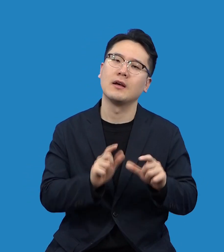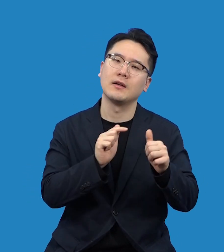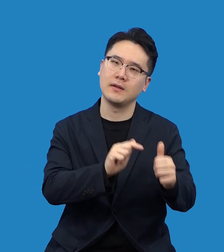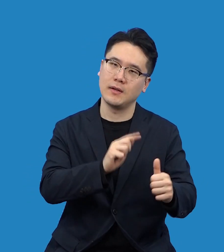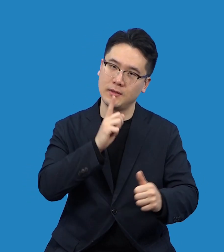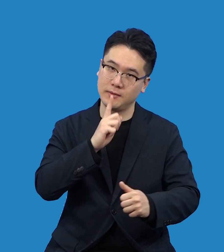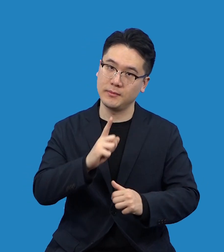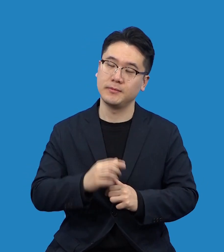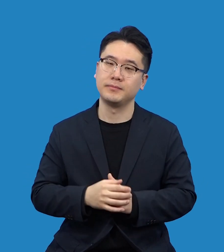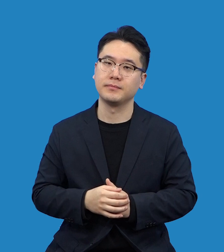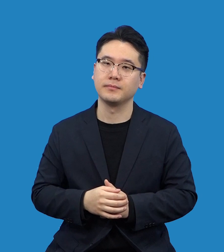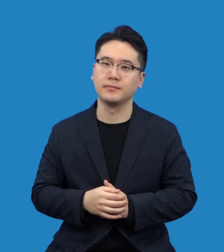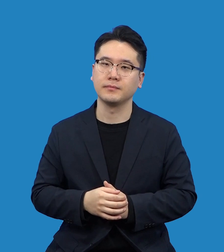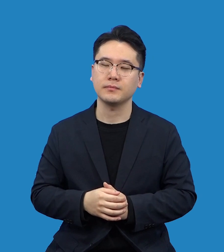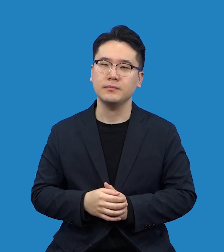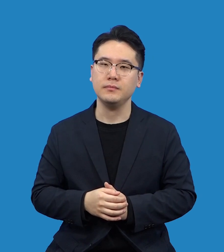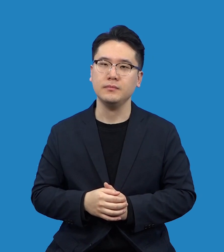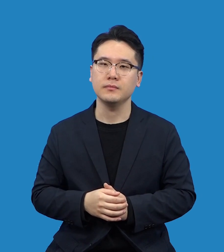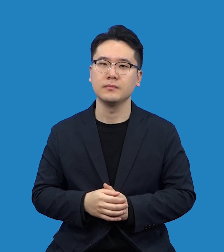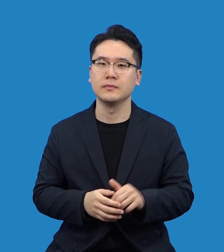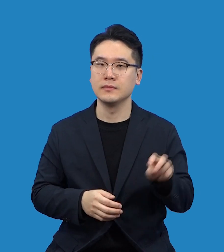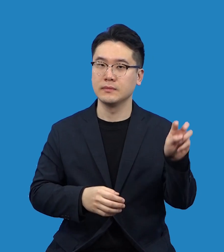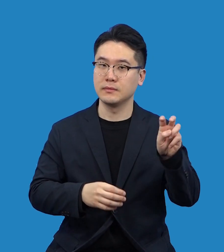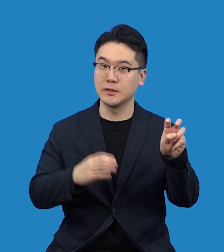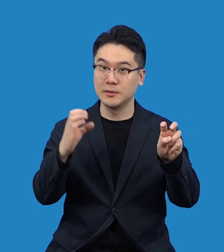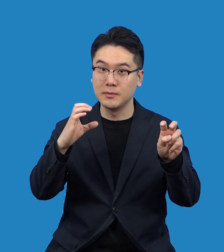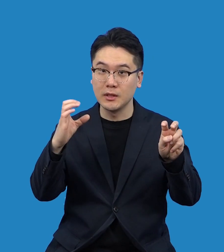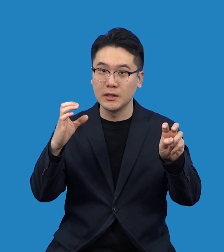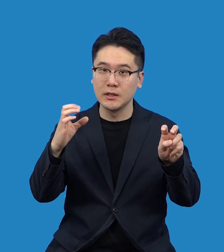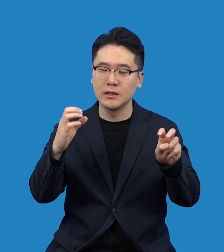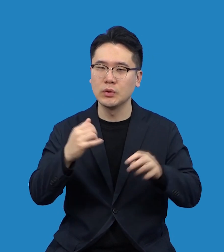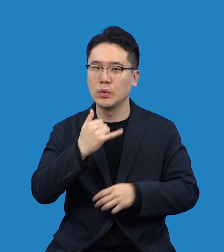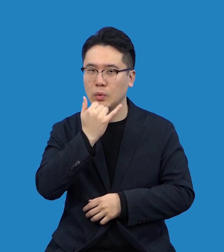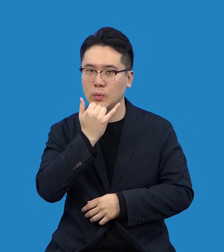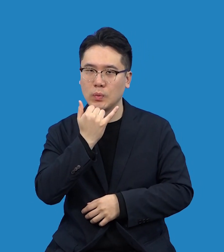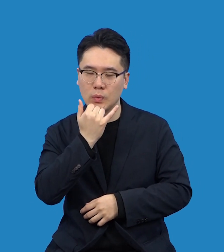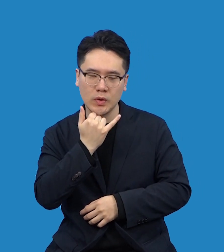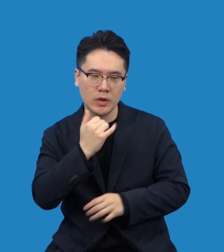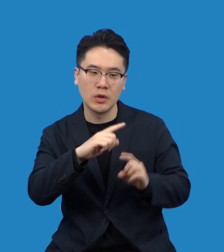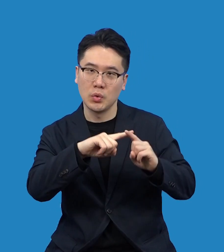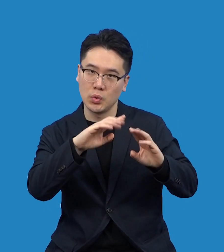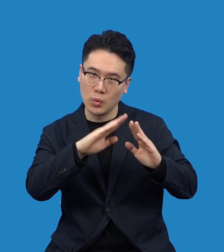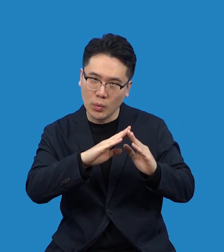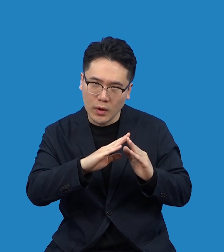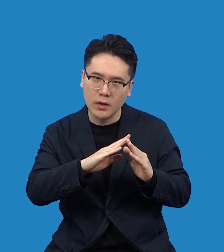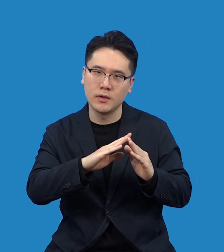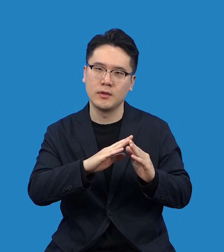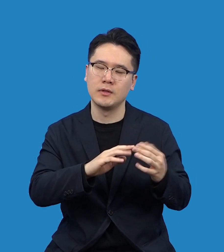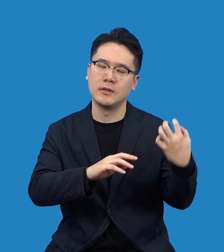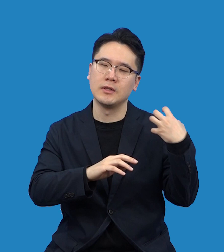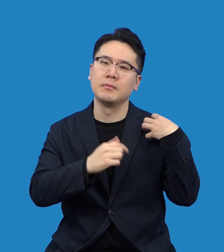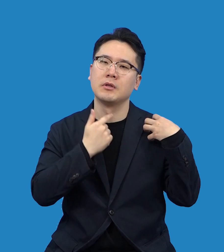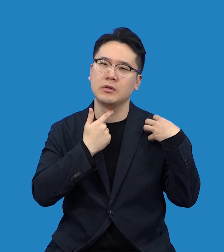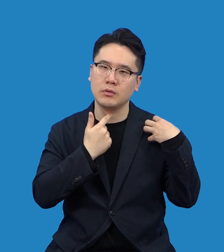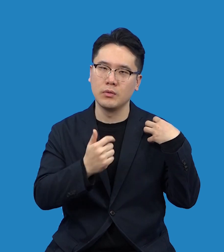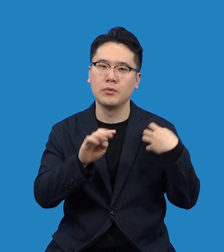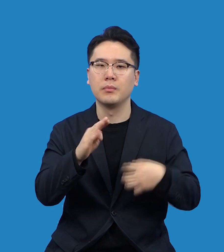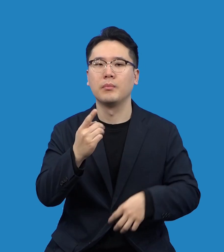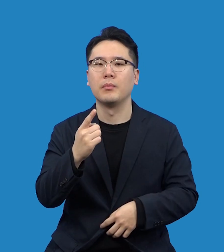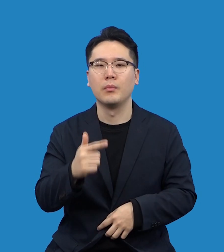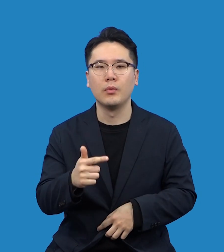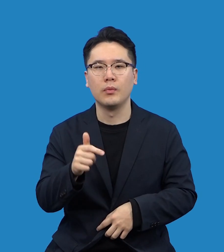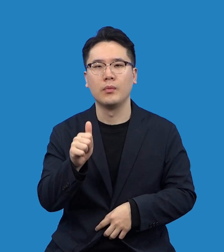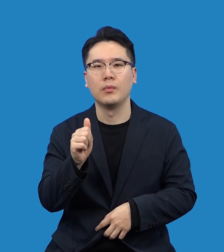20세기에 나치 히틀러에 저항하면서 독일의 고백교회를 이끌었던 디트리 본